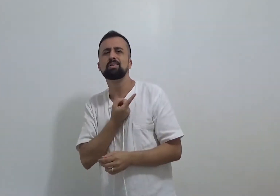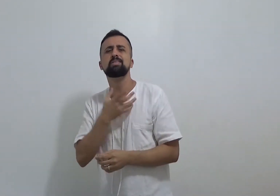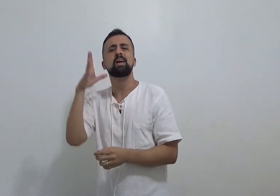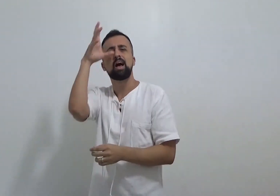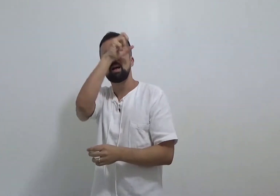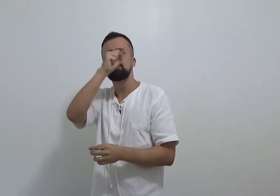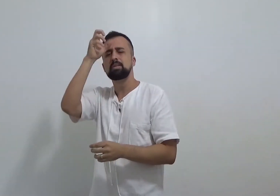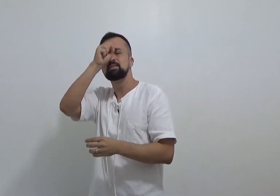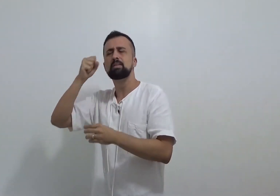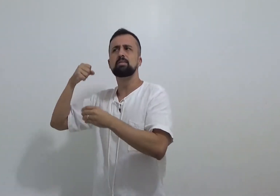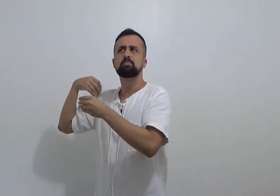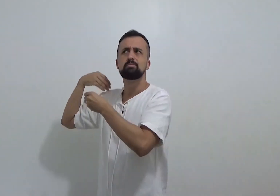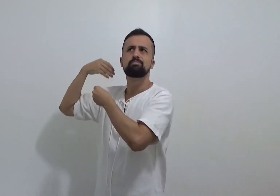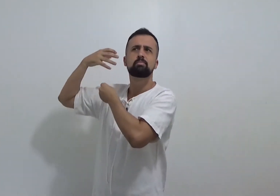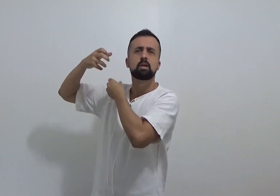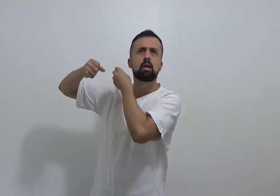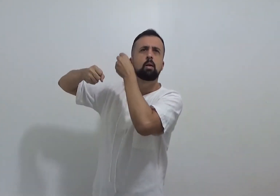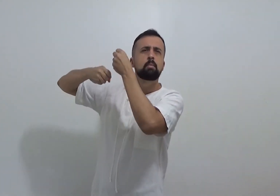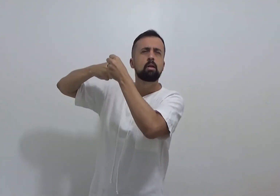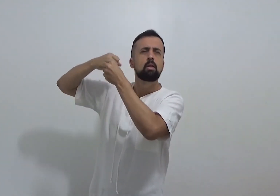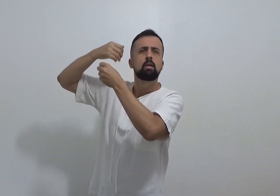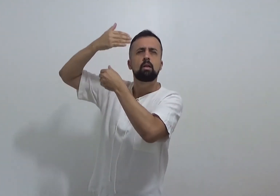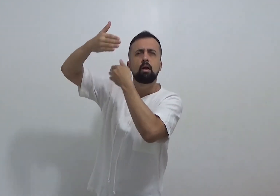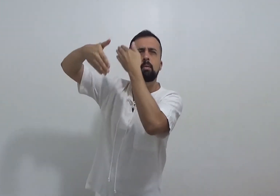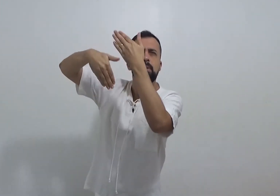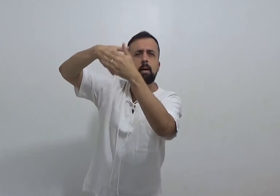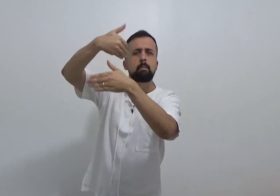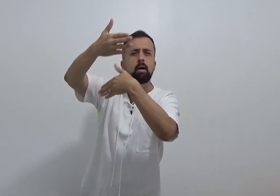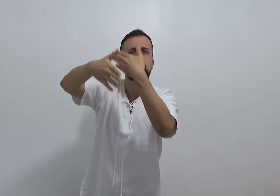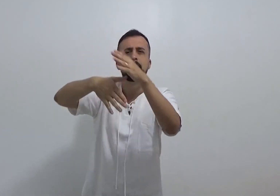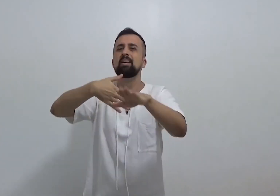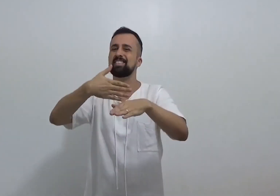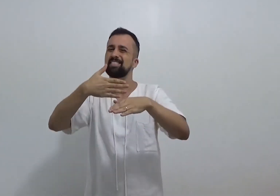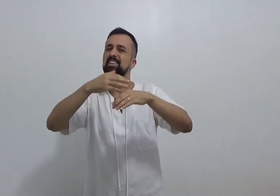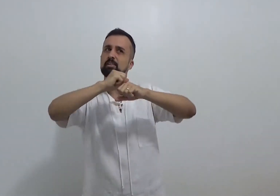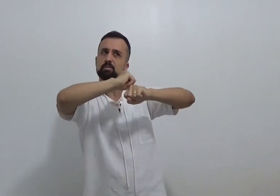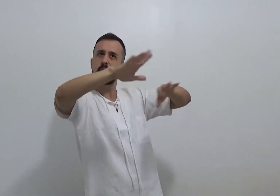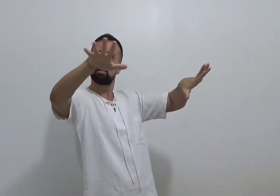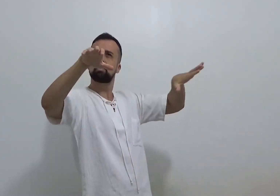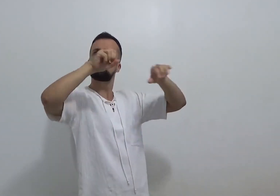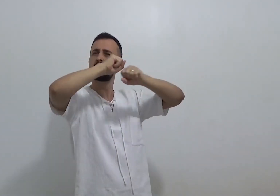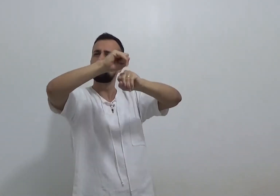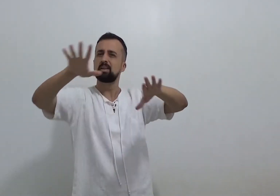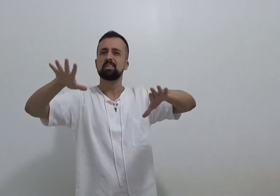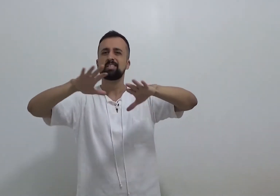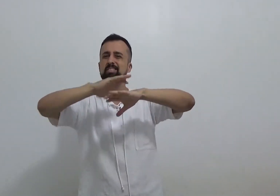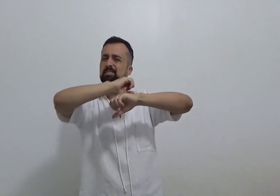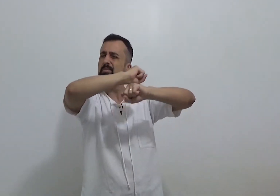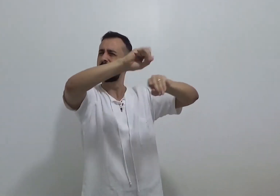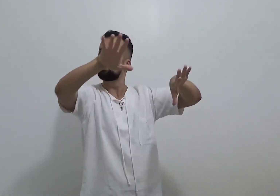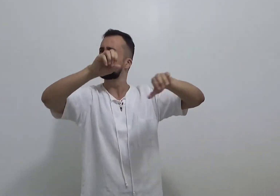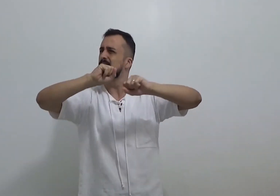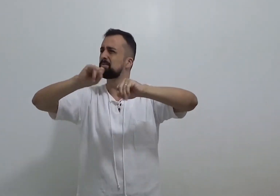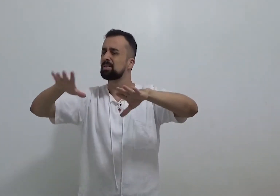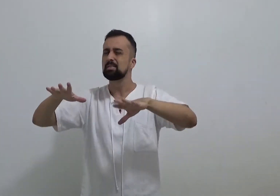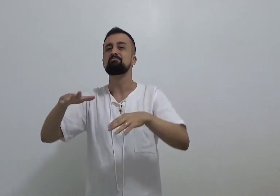O que significa isso? É algo que nós aprendemos e vamos passando para